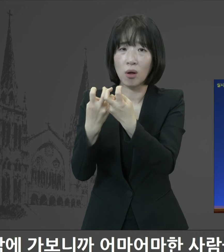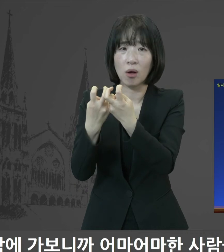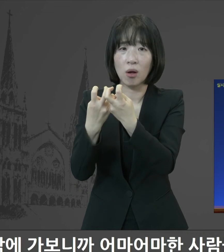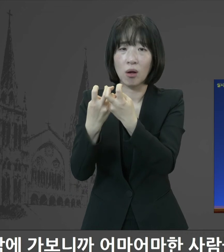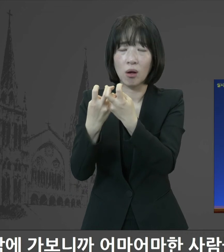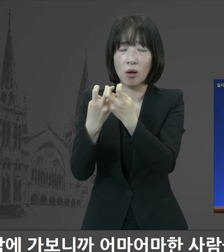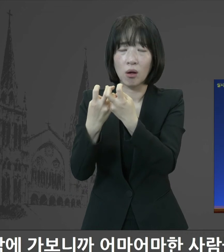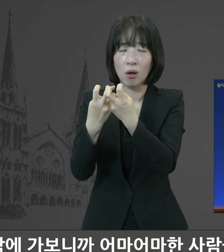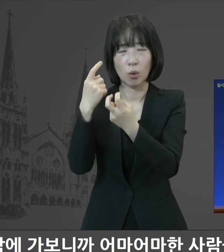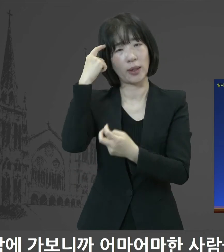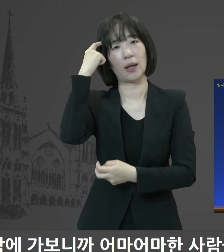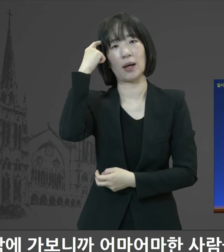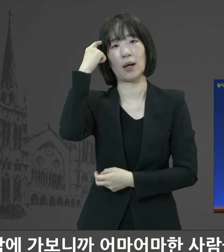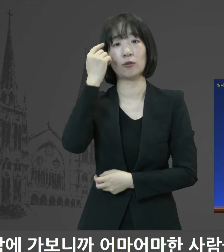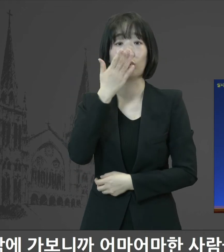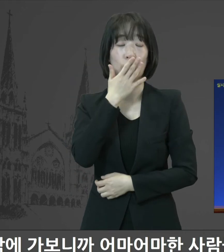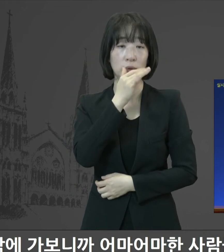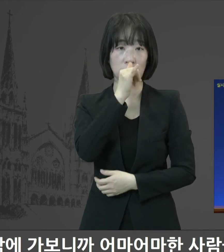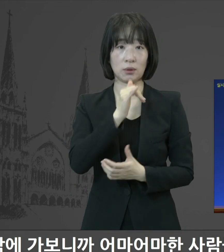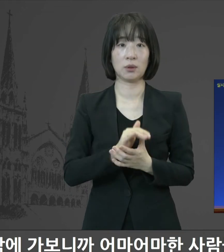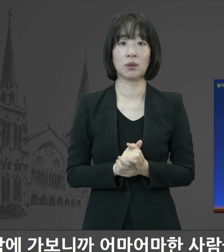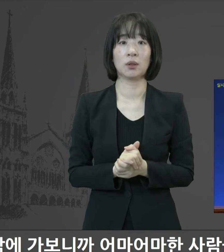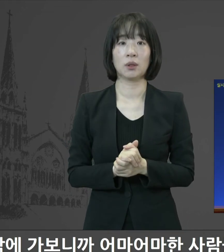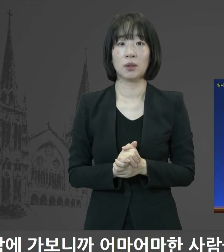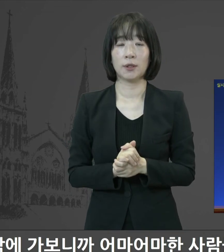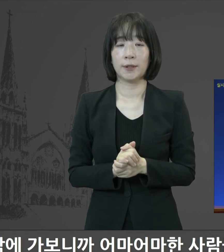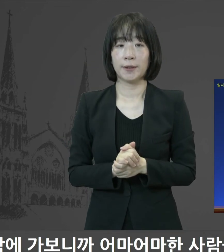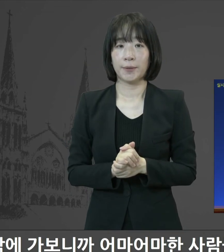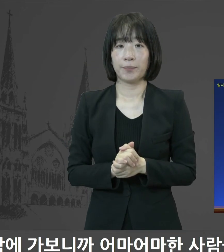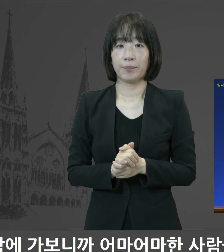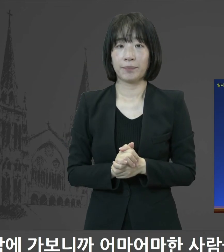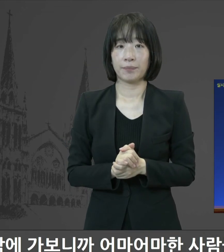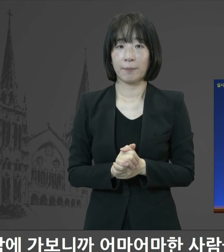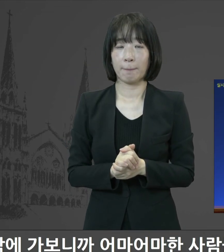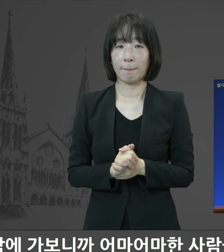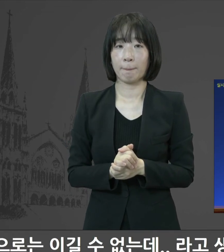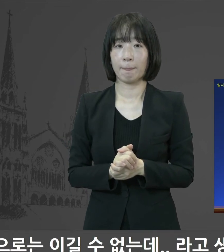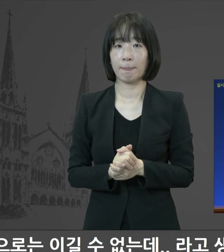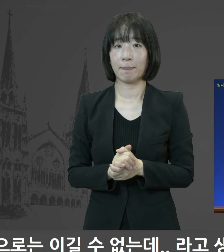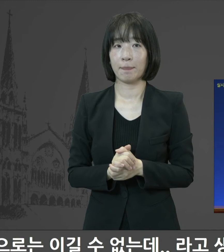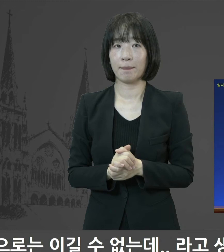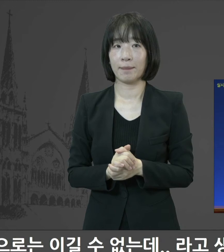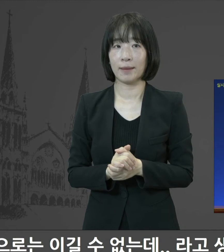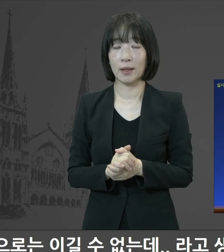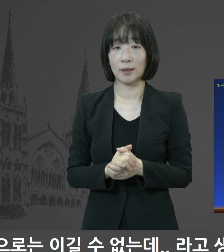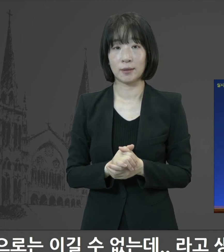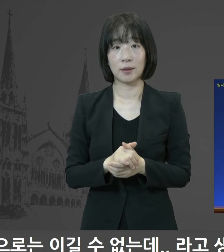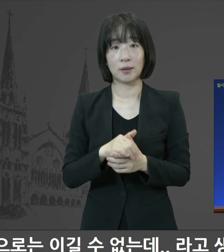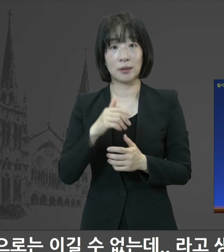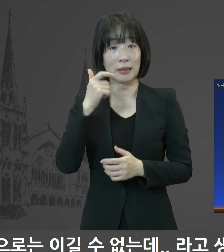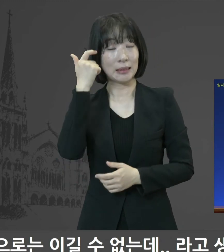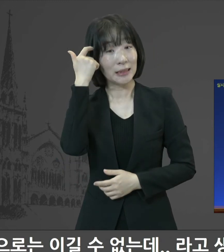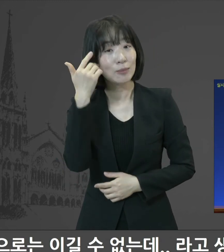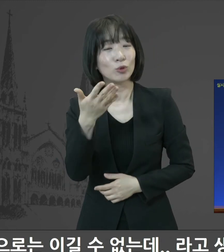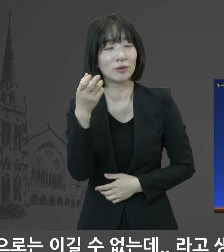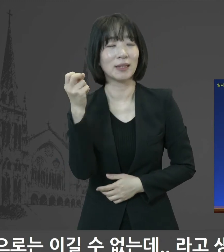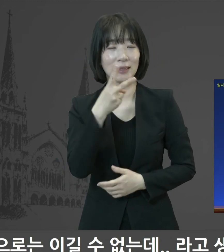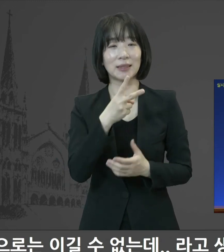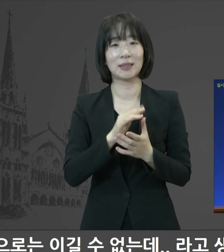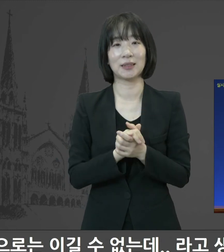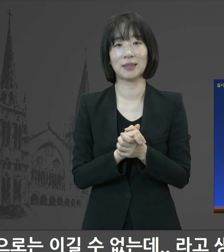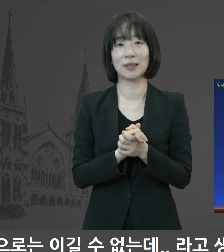거 아닙니까? 우리들도 이런 혼돈에 빠질 수 있지 않겠습니까? 자, 근본적인 질문을 던져봅시다. 사랑하는